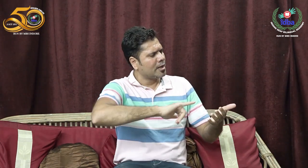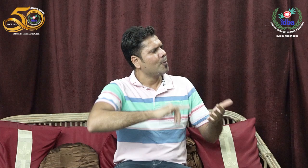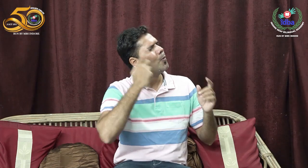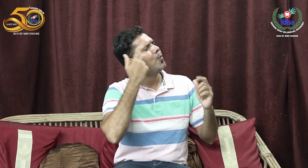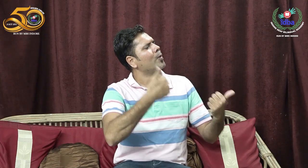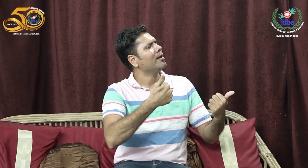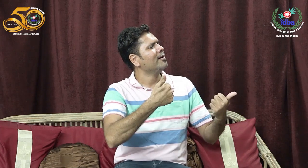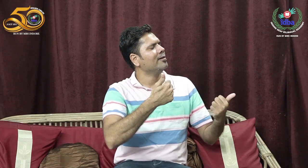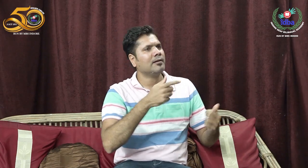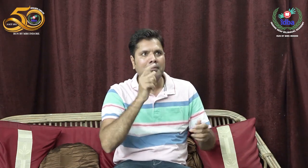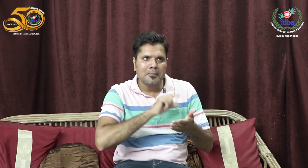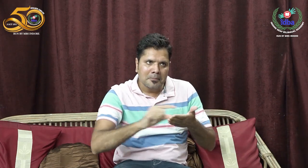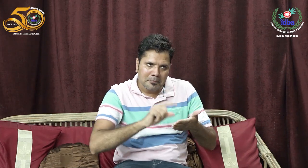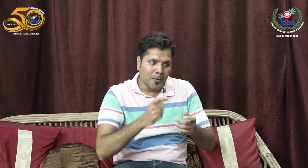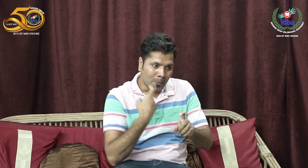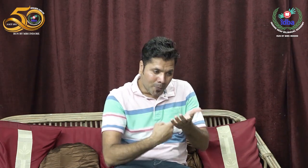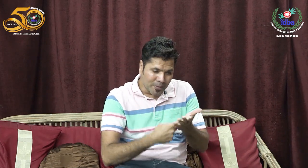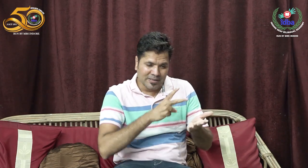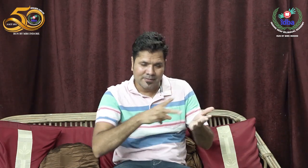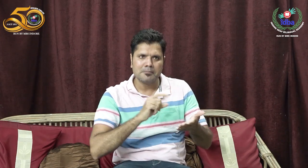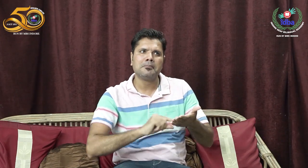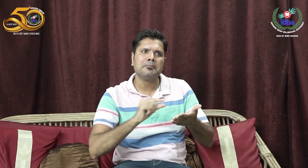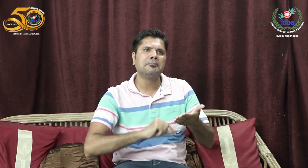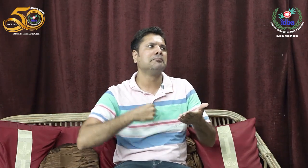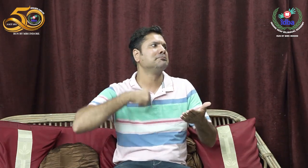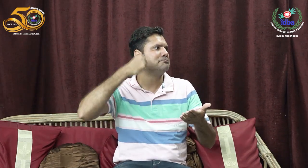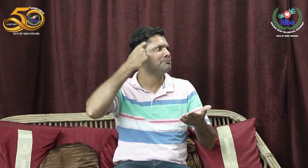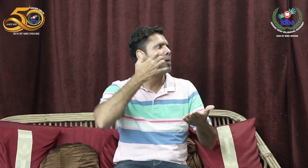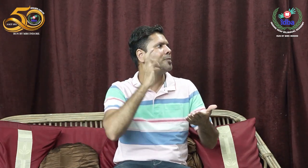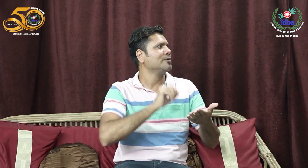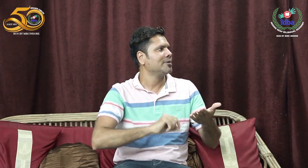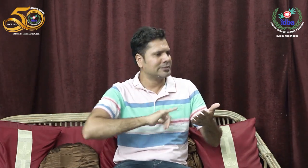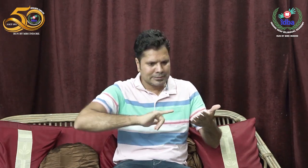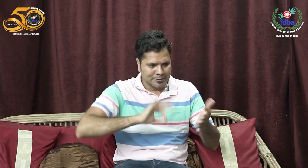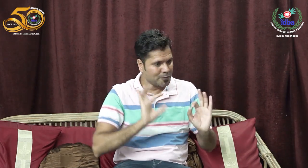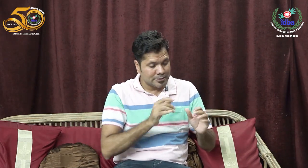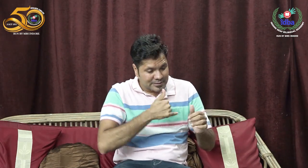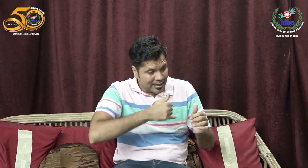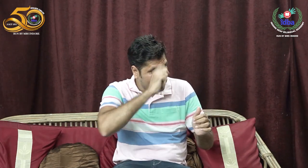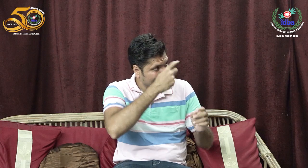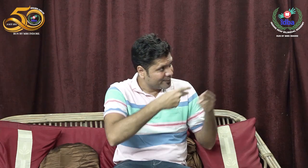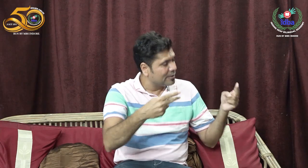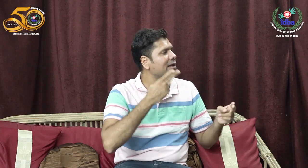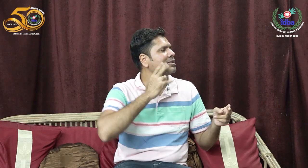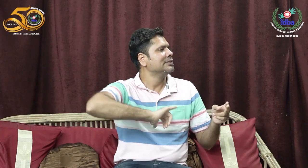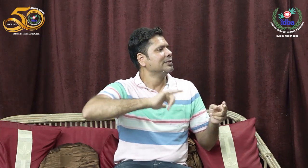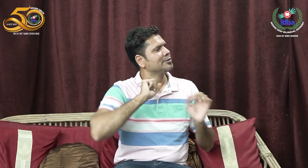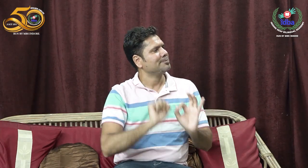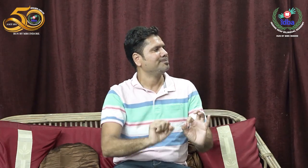और मैं फिर धीरे धीरे लिखने भी लगा मैं। फिर उसके जो रूल्स थे, ग्रामर्स थे, फिर वो मुझे धीरे धीरे समझ आए। तो इंग्लिश के जो ग्रामर्स हैं